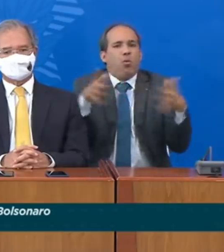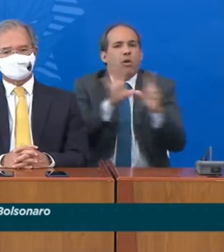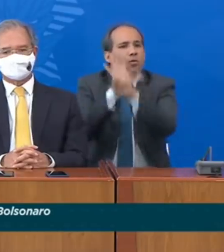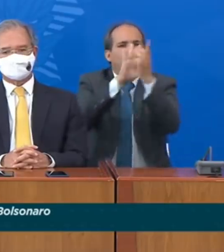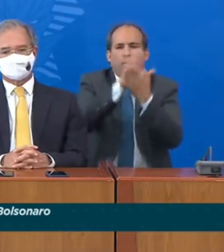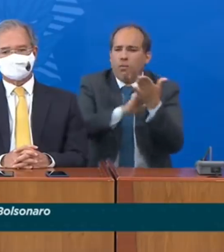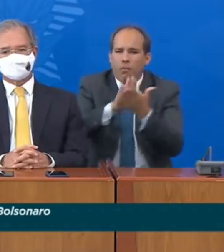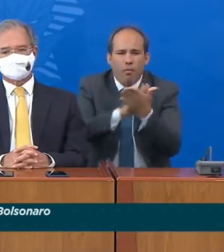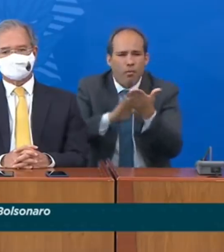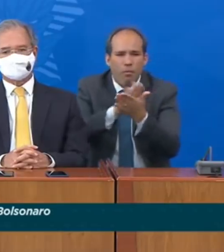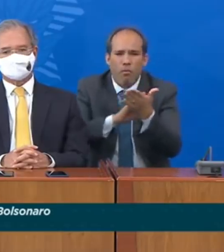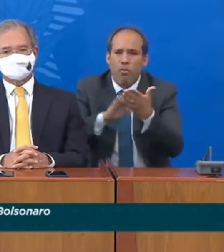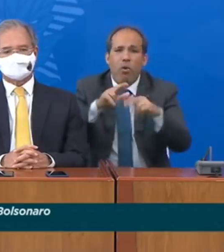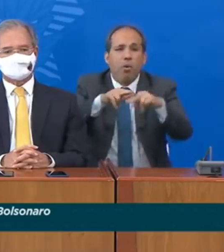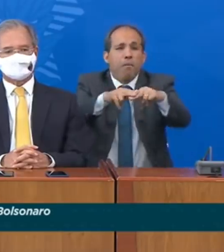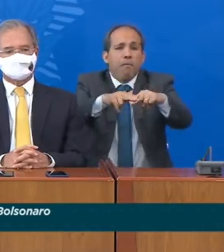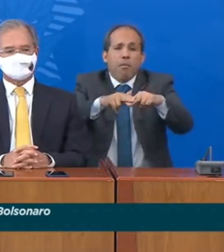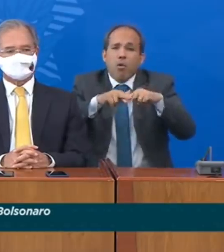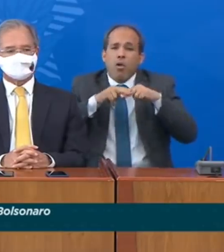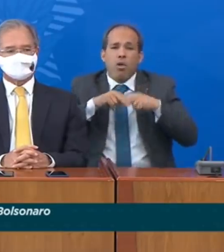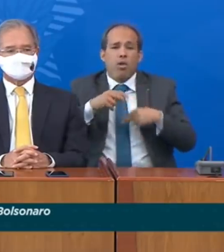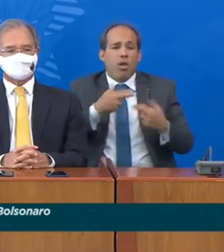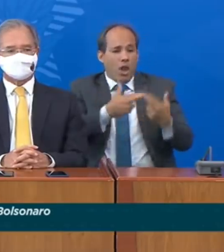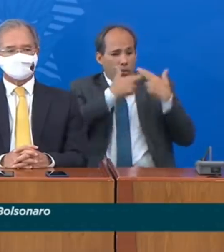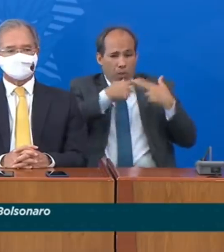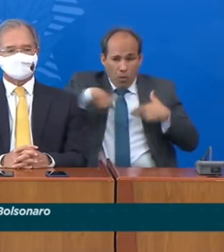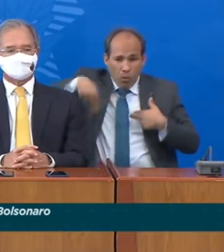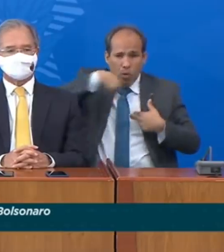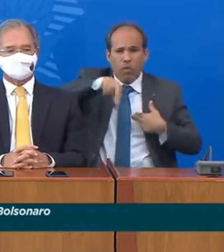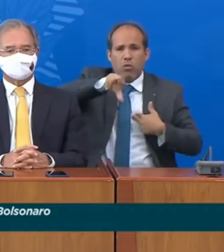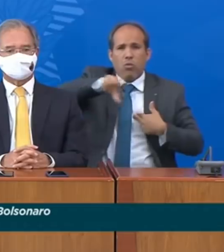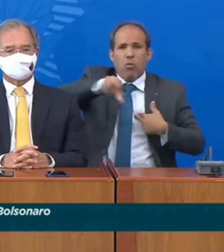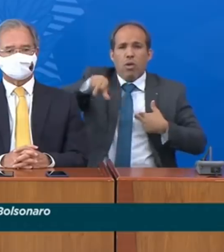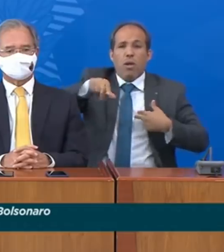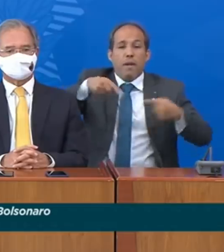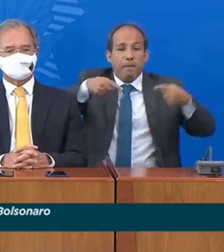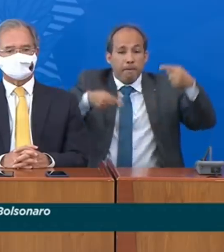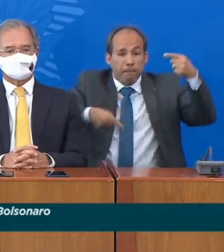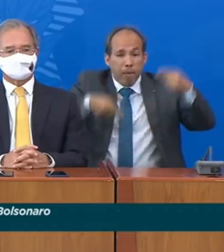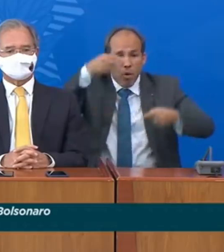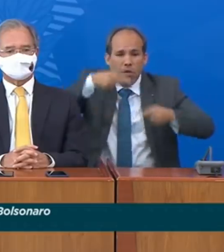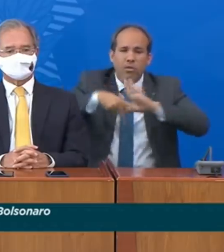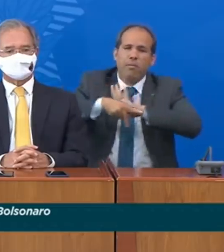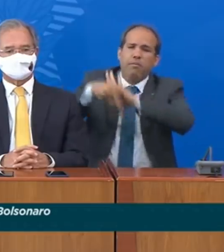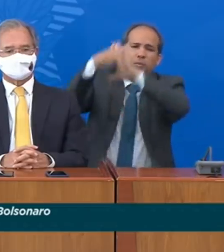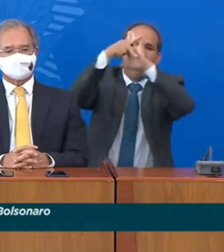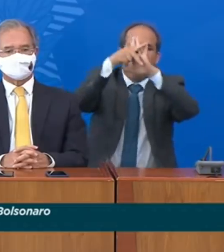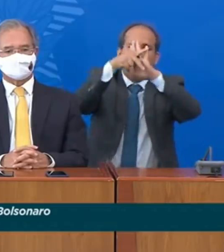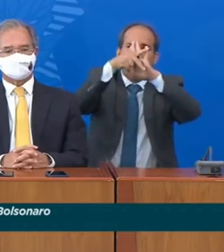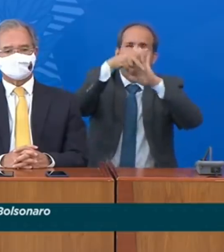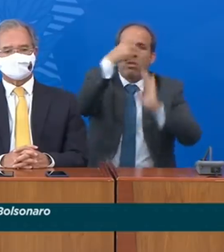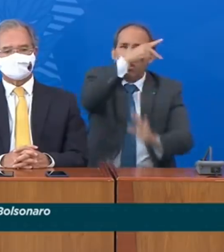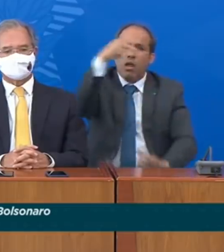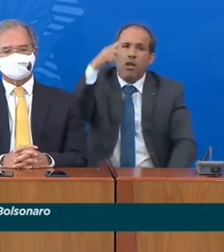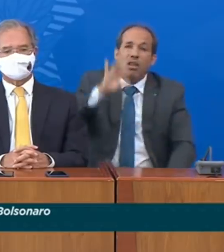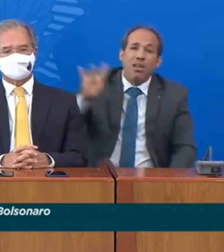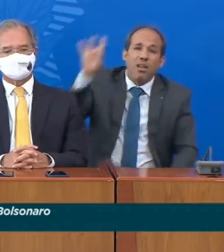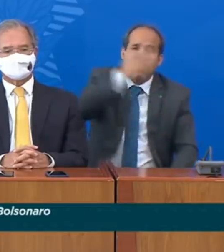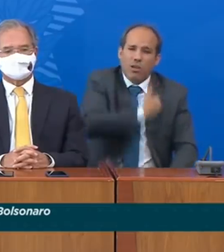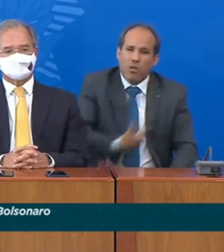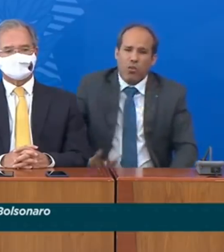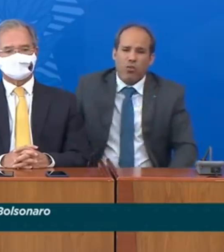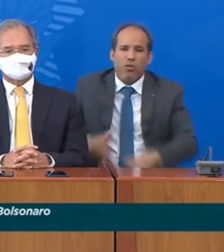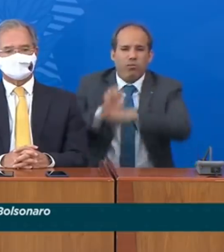contas, não é competência nossa. Essa política, repito, cabe exclusivamente aos seus governadores. O